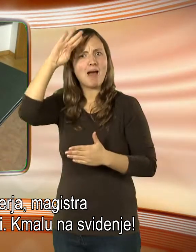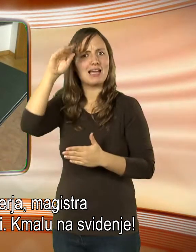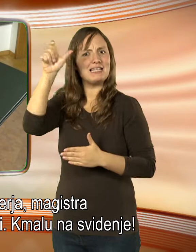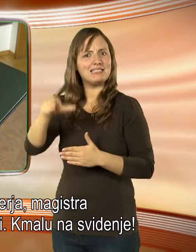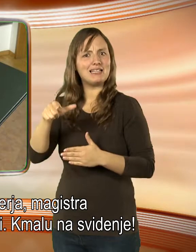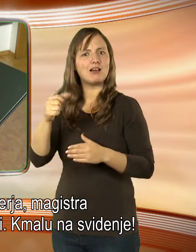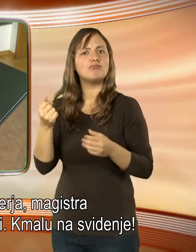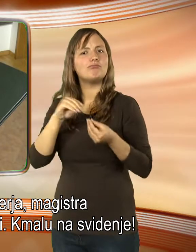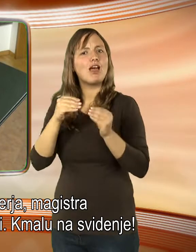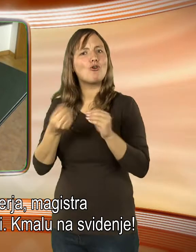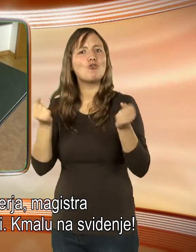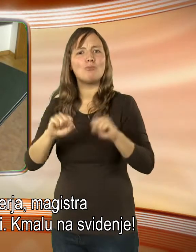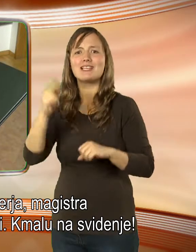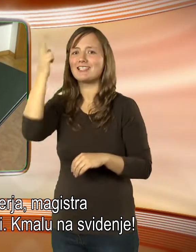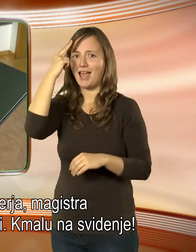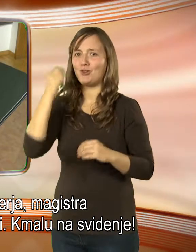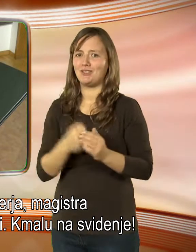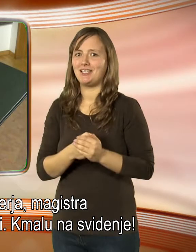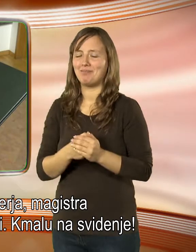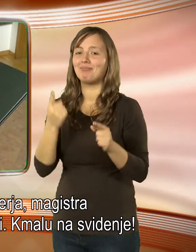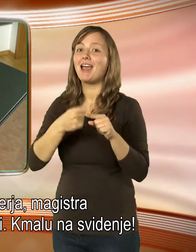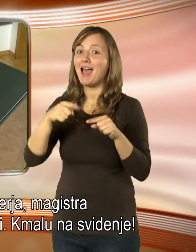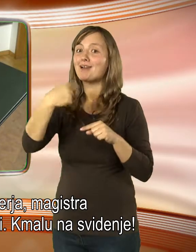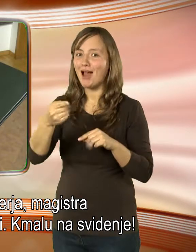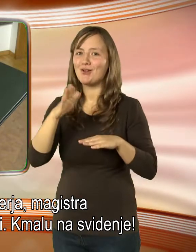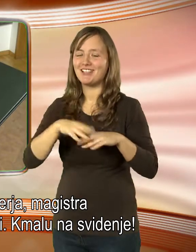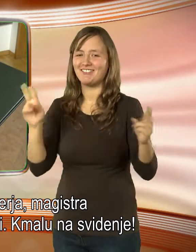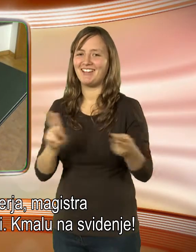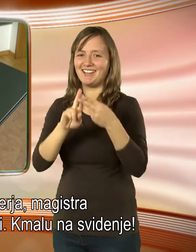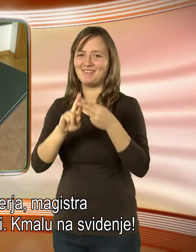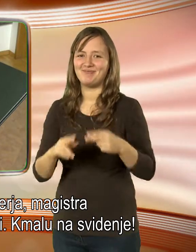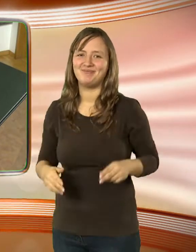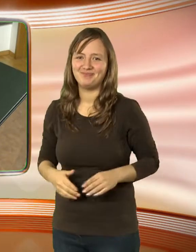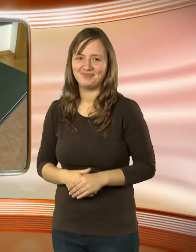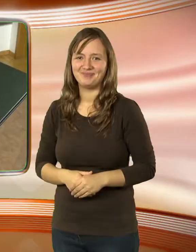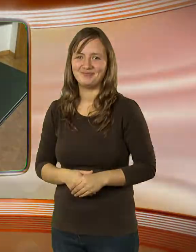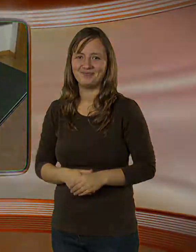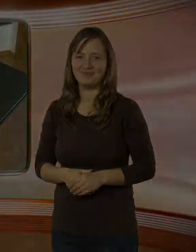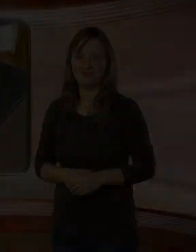ekonomskih znanosti. Kmalu nasvidenje.